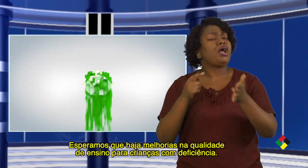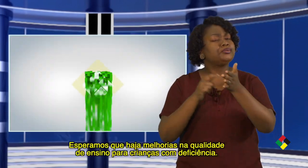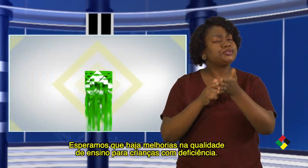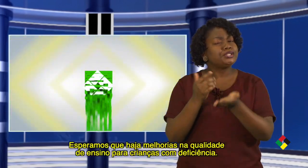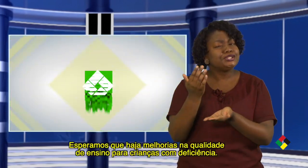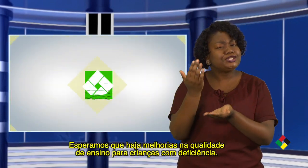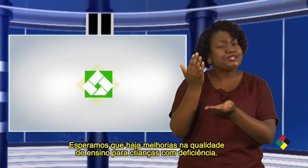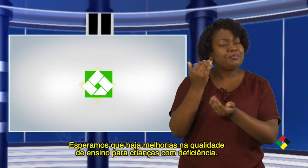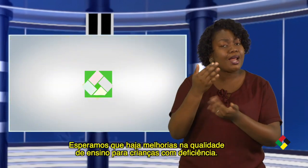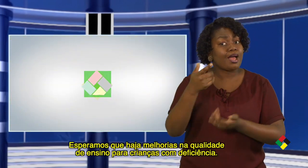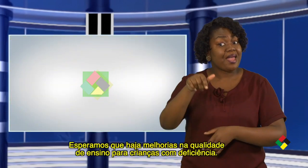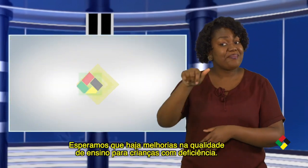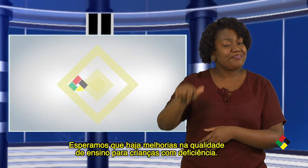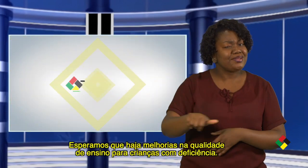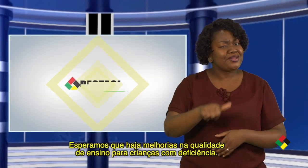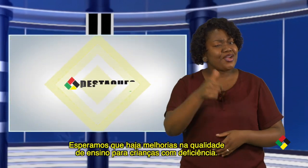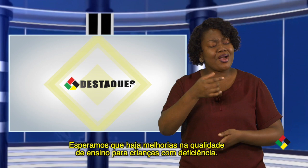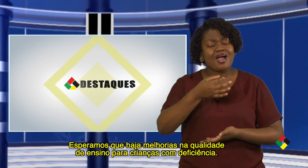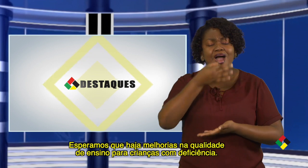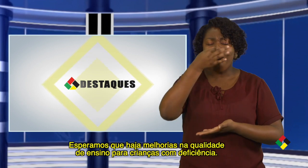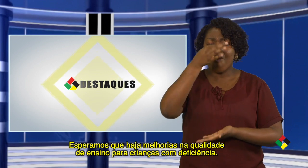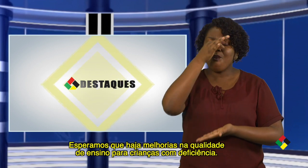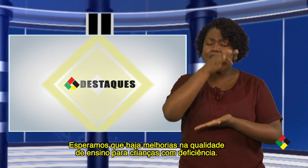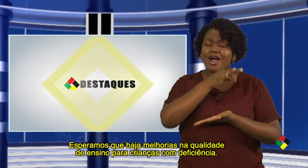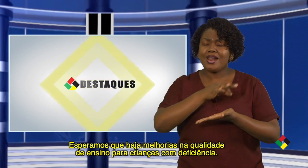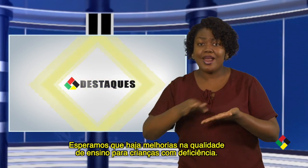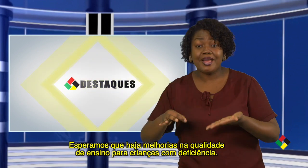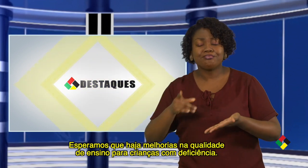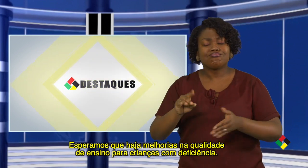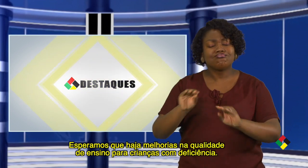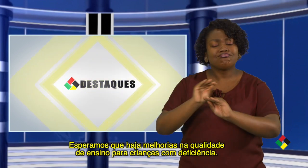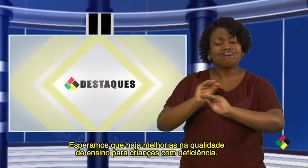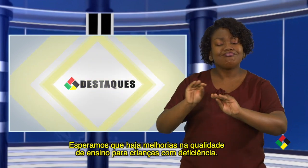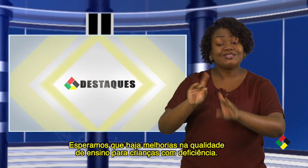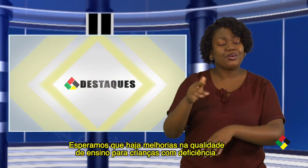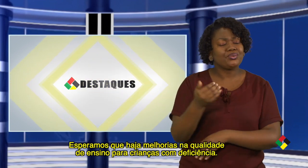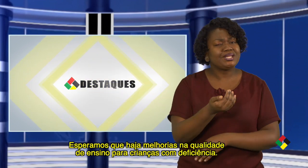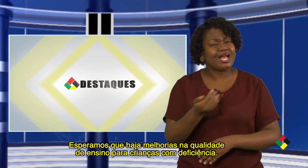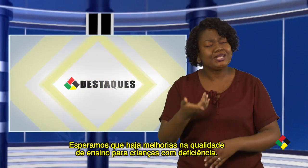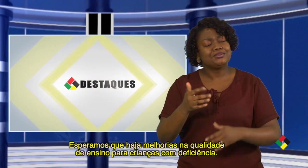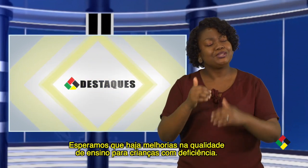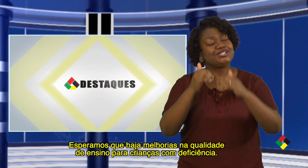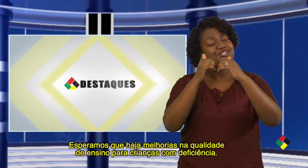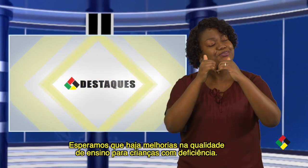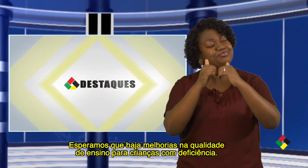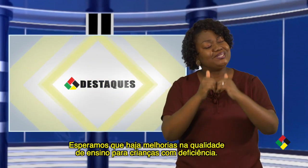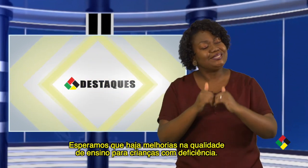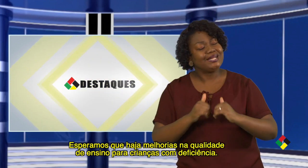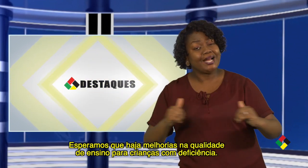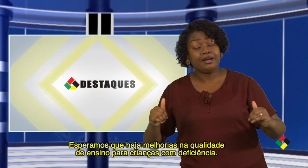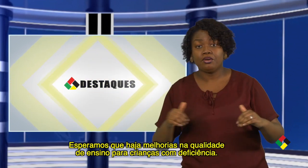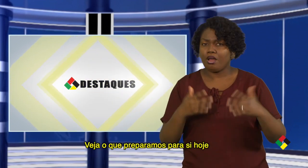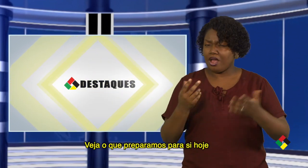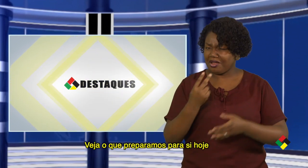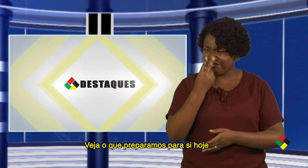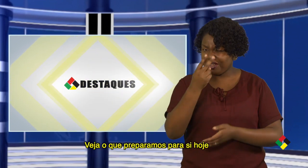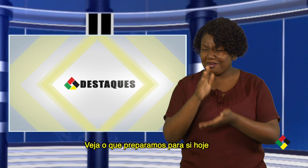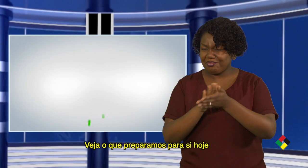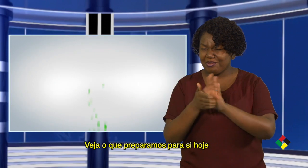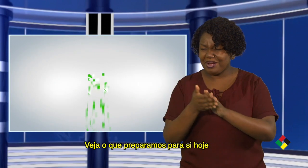Esperamos que haja melhoria na qualidade de ensino para crianças com necessidades educativas especiais. Veja o que preparamos